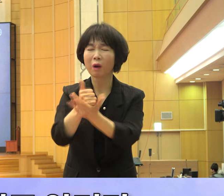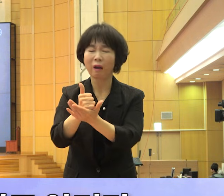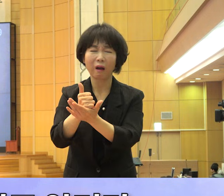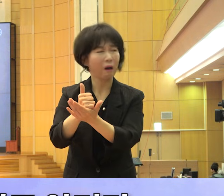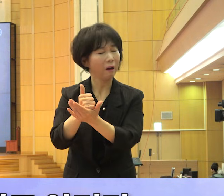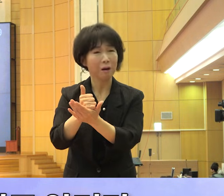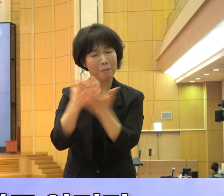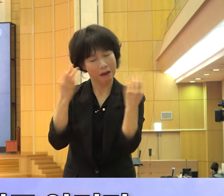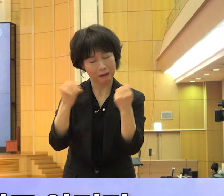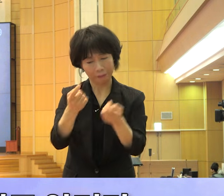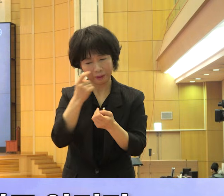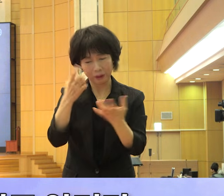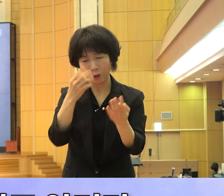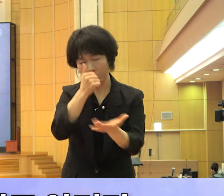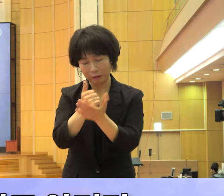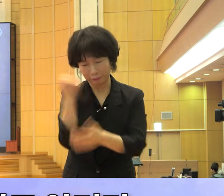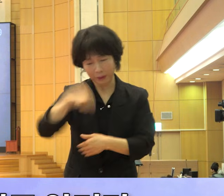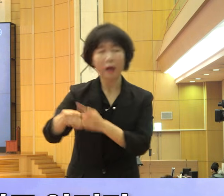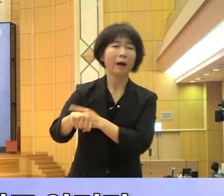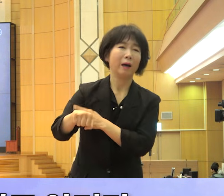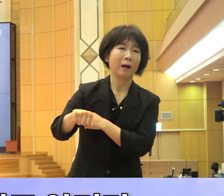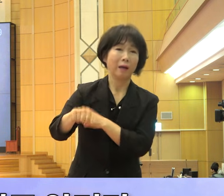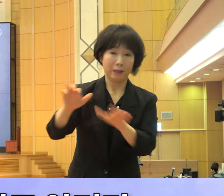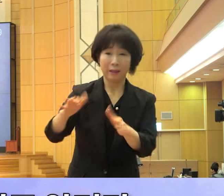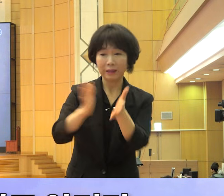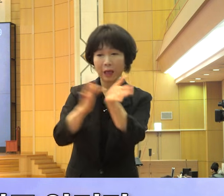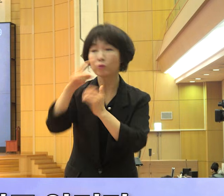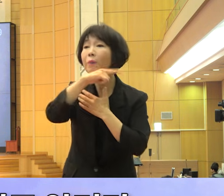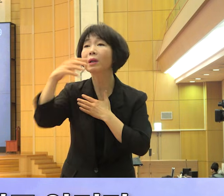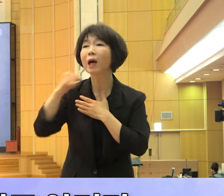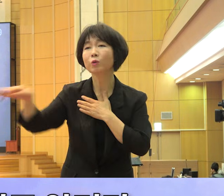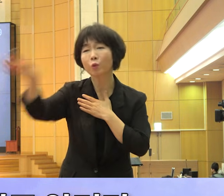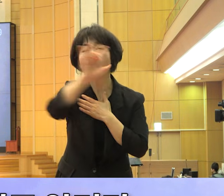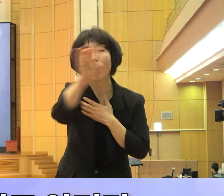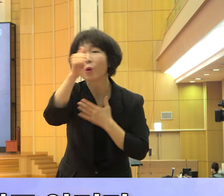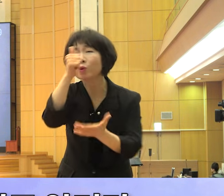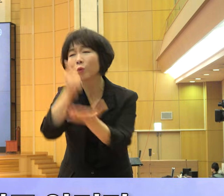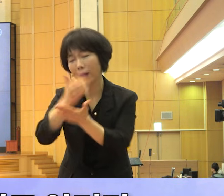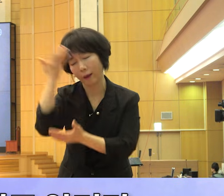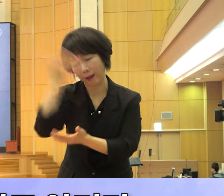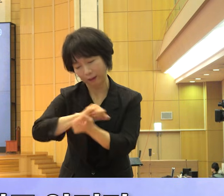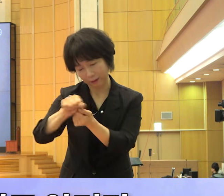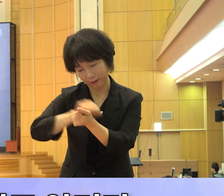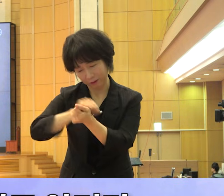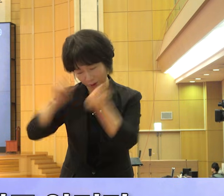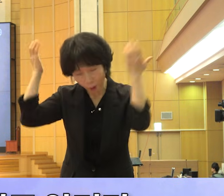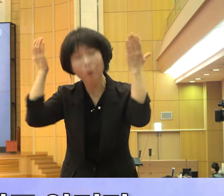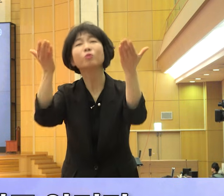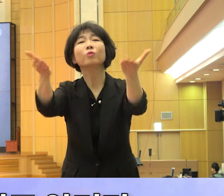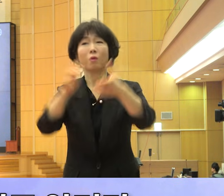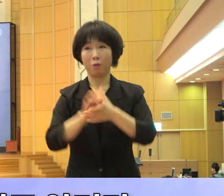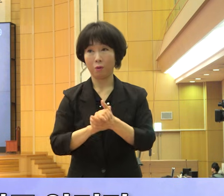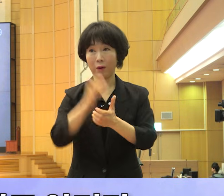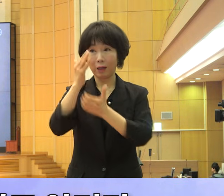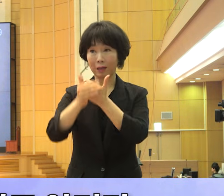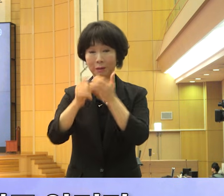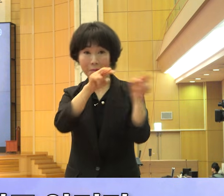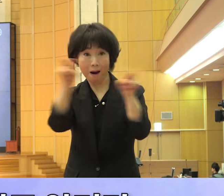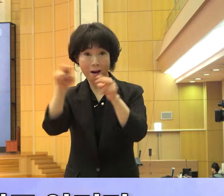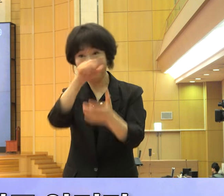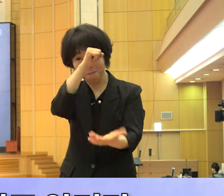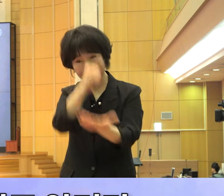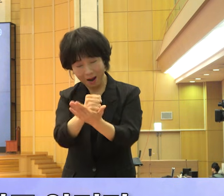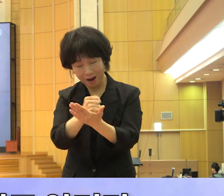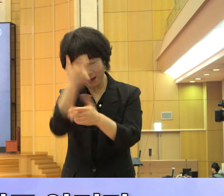죄를 가지고 나왔사오니 이 시간도 주님이 흘리신 십자가의 불로 씻어주시고 깨끗하고 정결한 가운데 하나님이 기뻐 받으시는